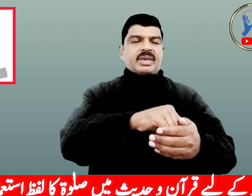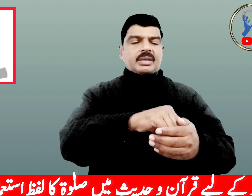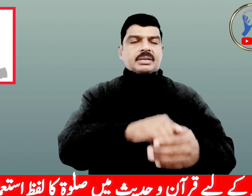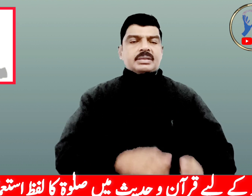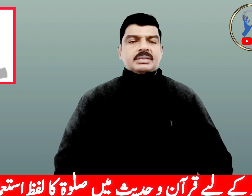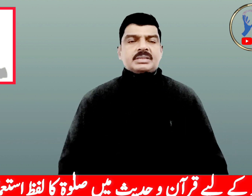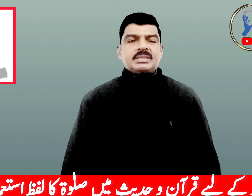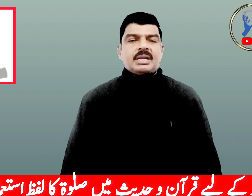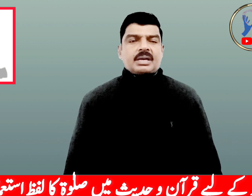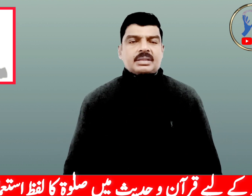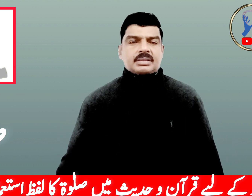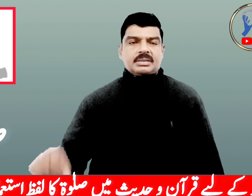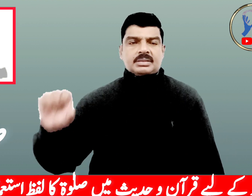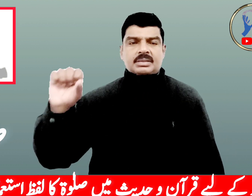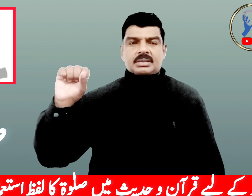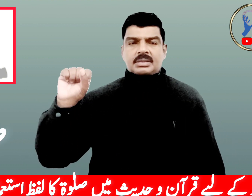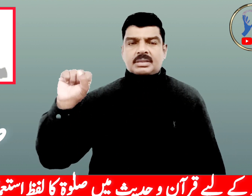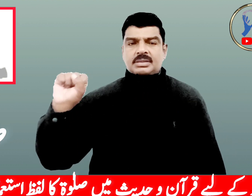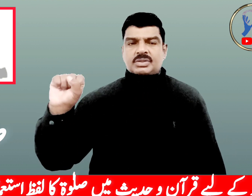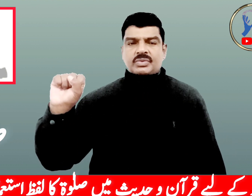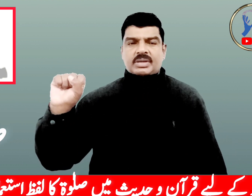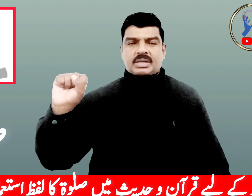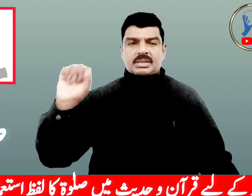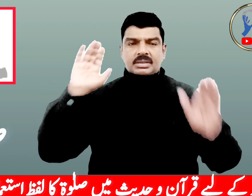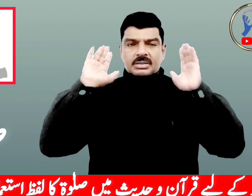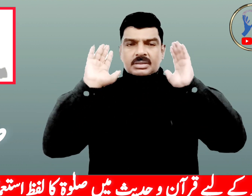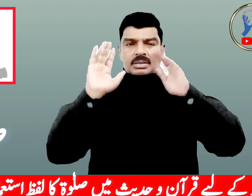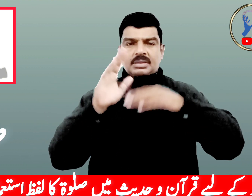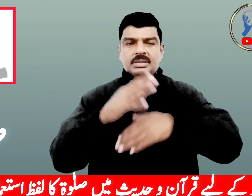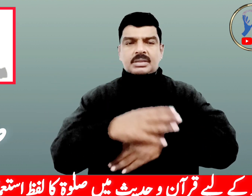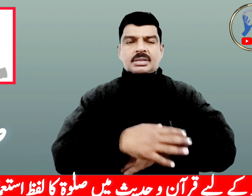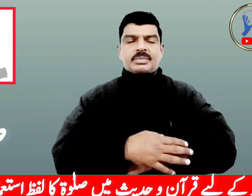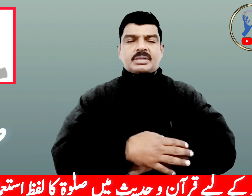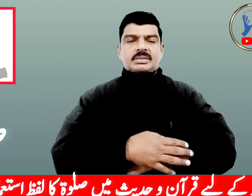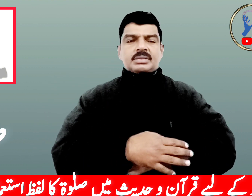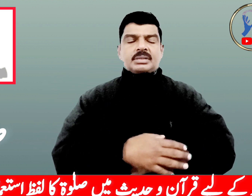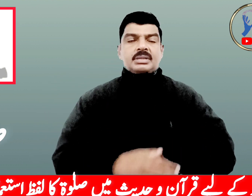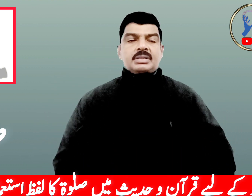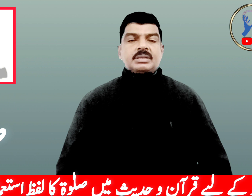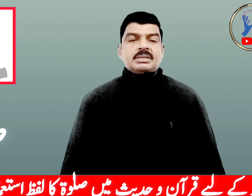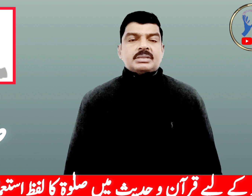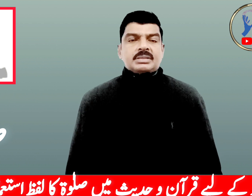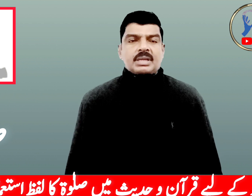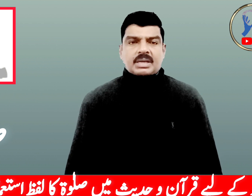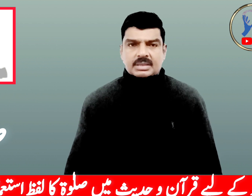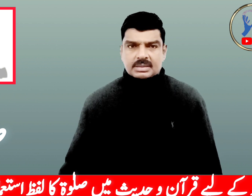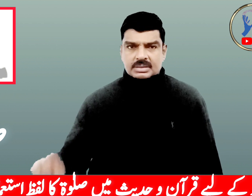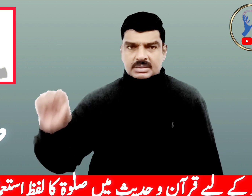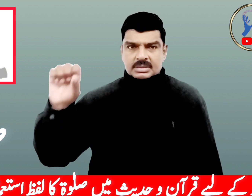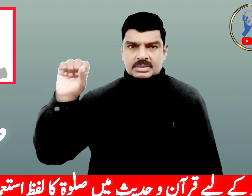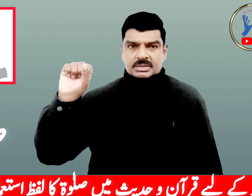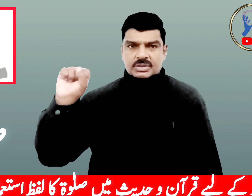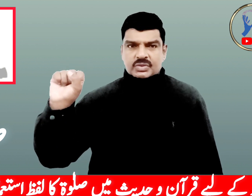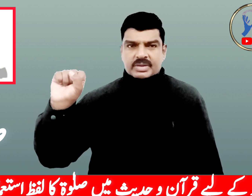میں صلاۃ سواد نماز، صلاۃ